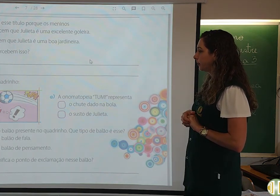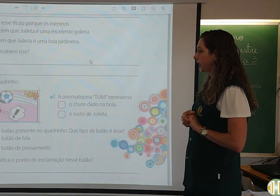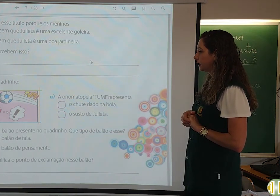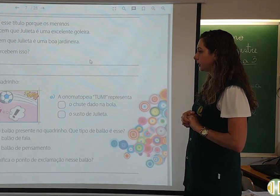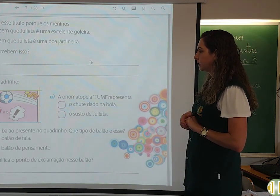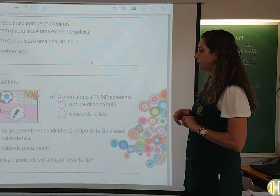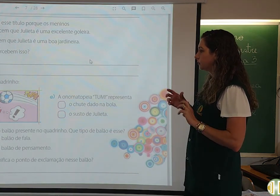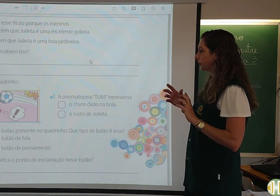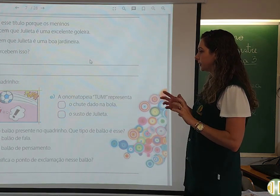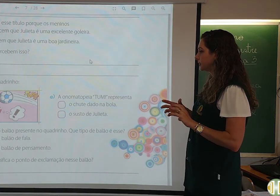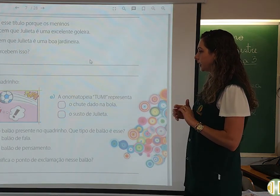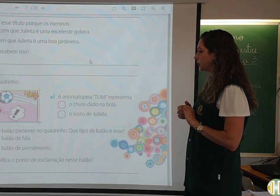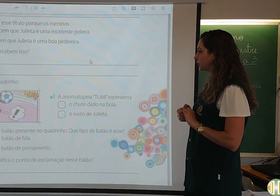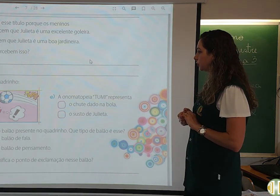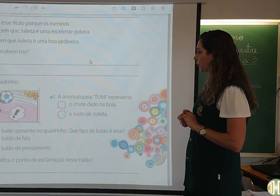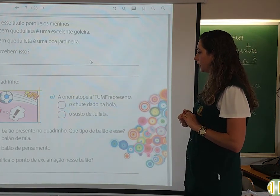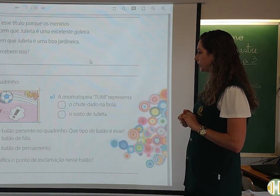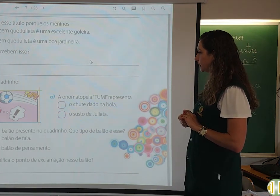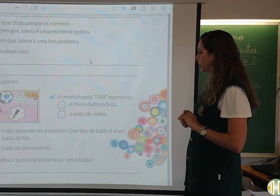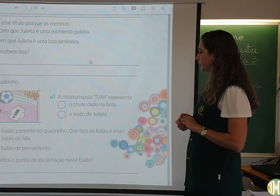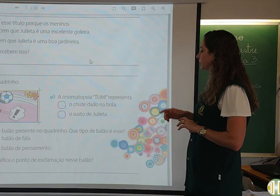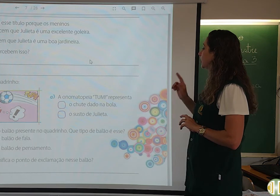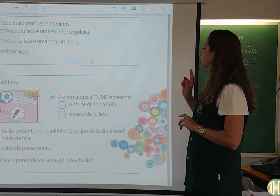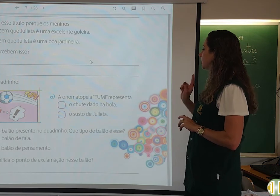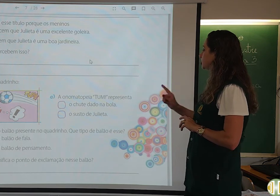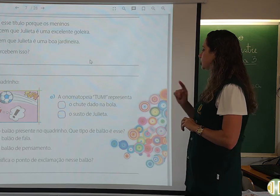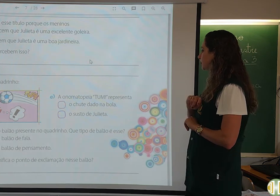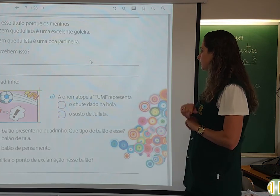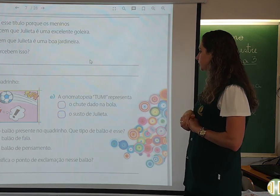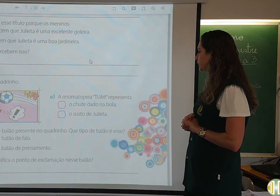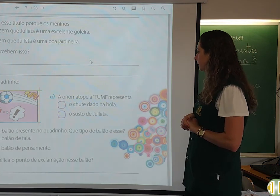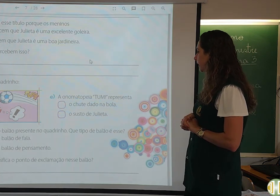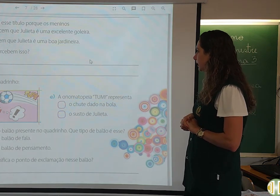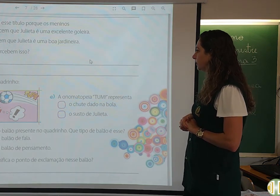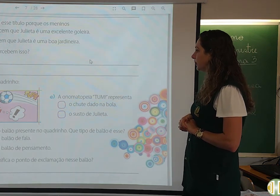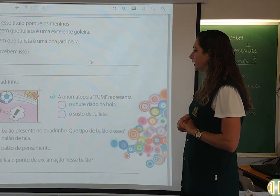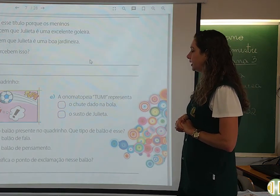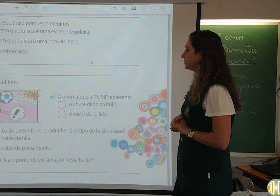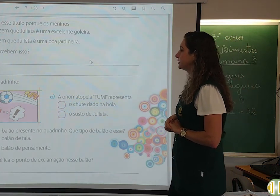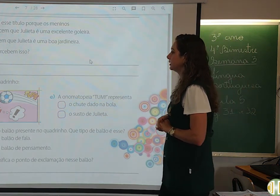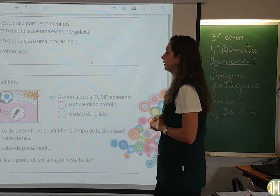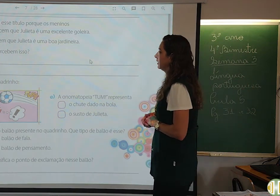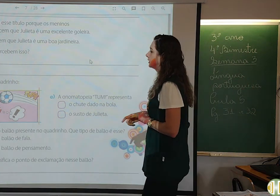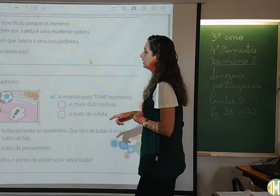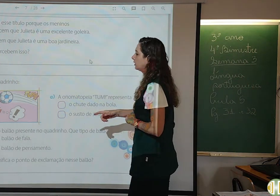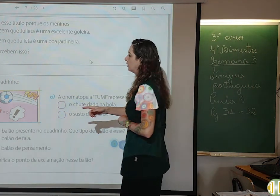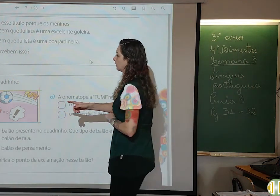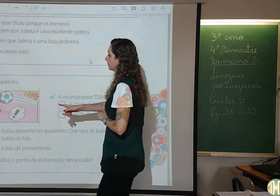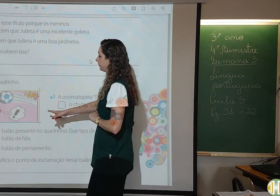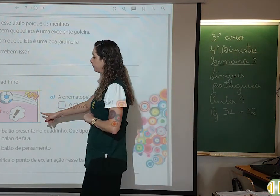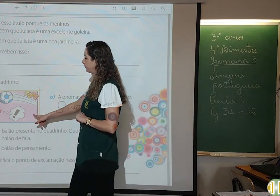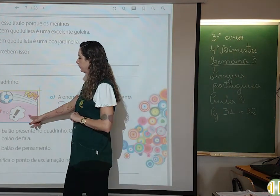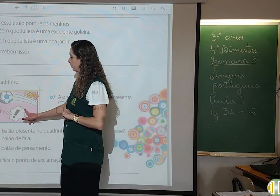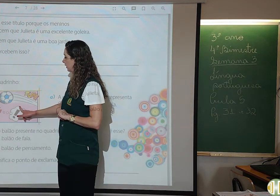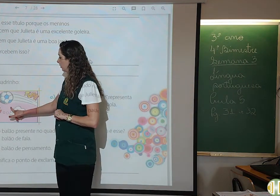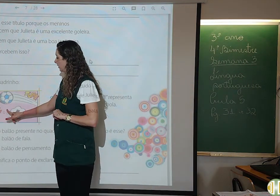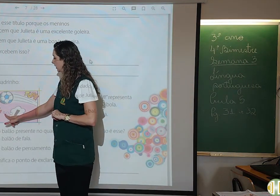o balão presente no quadrinho. Que tipo de balão é esse? Olha aqui, ó.